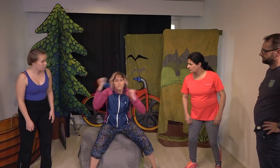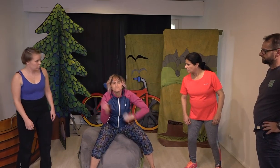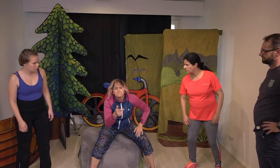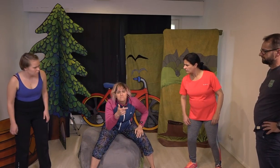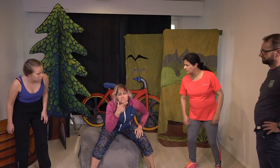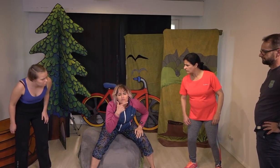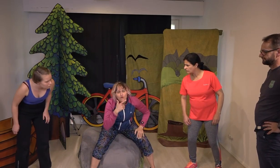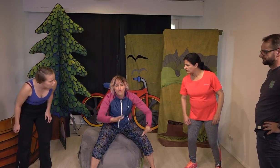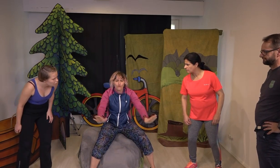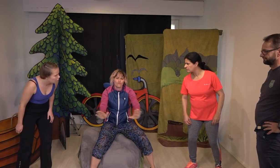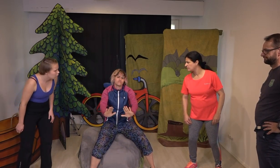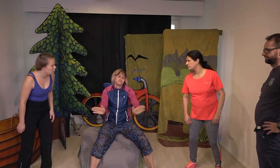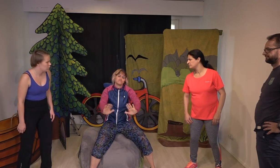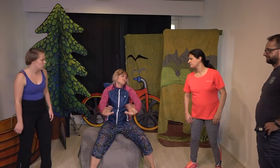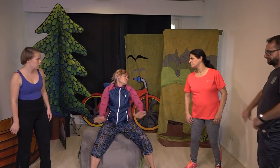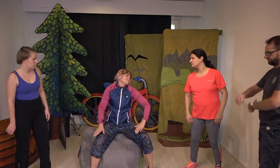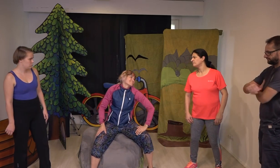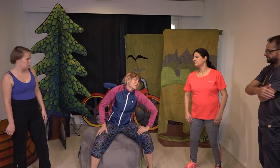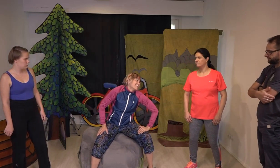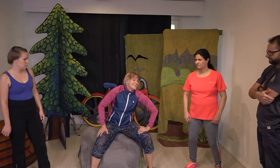Myrsky. Ei sitä tarvitse pelätä.